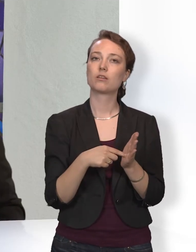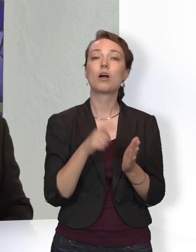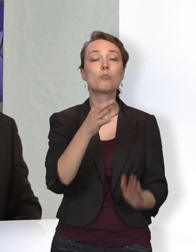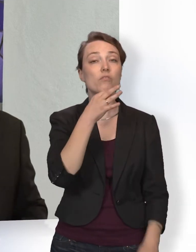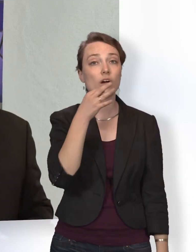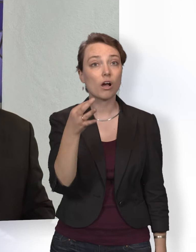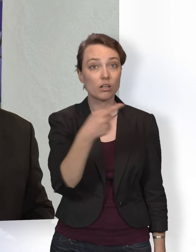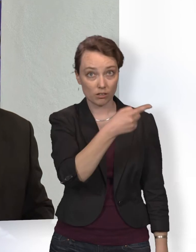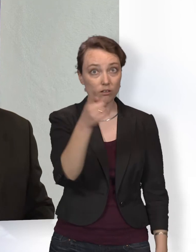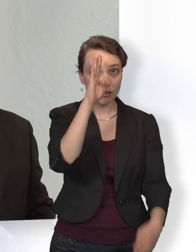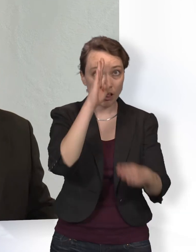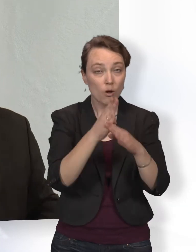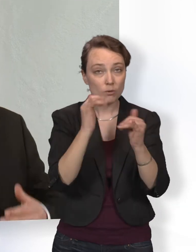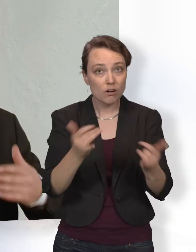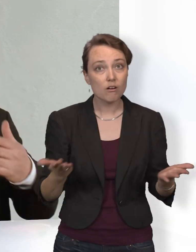ist, glauben wir das?